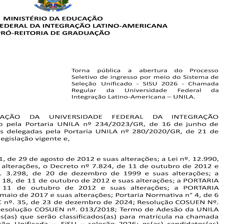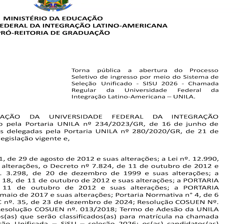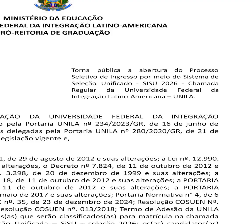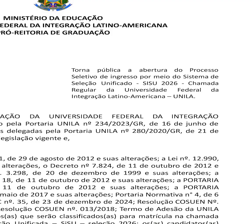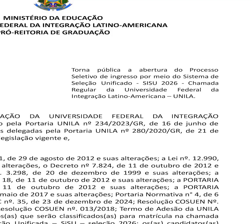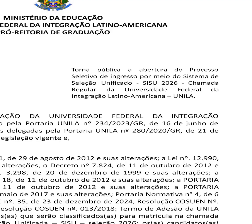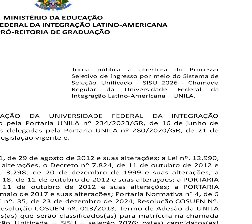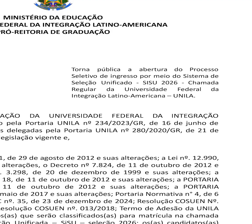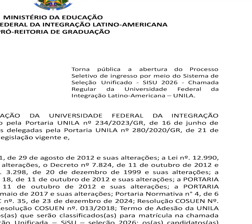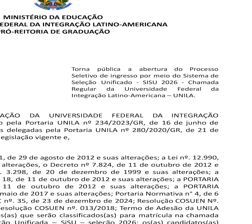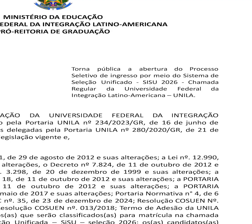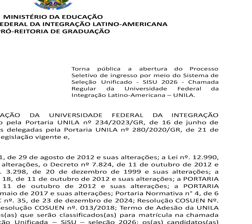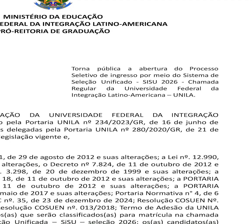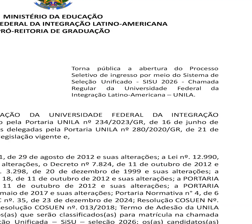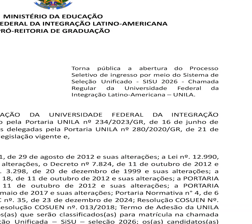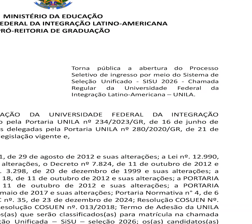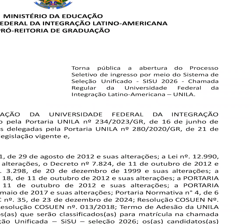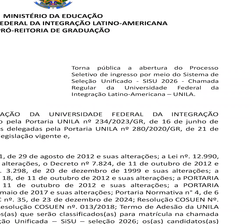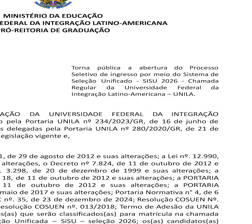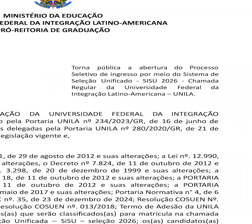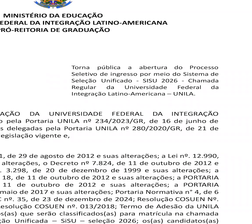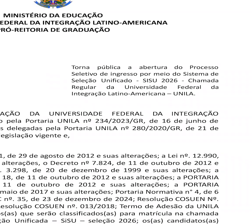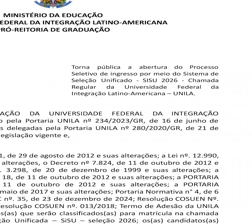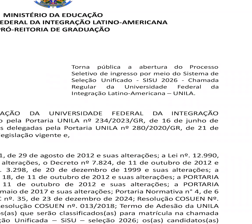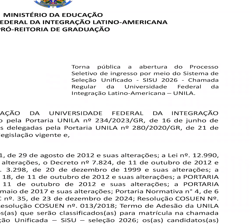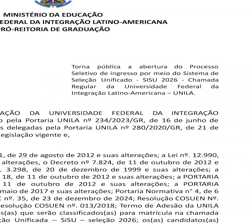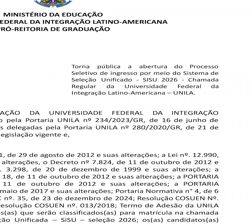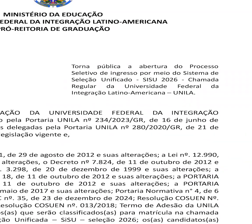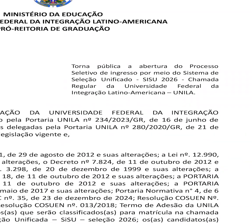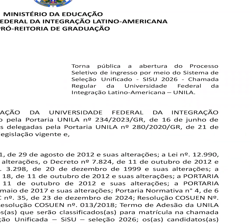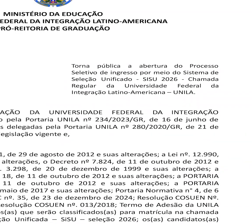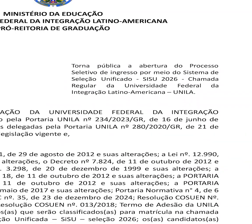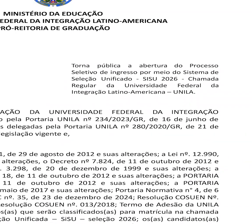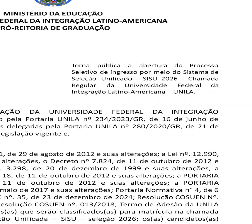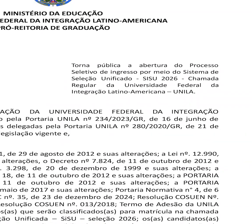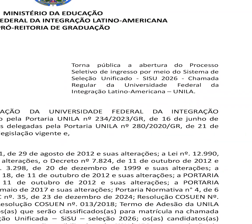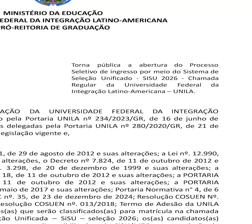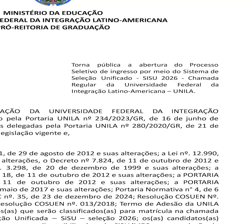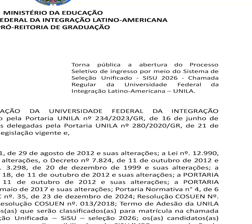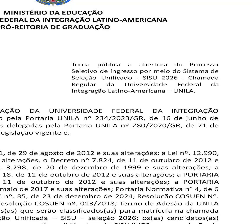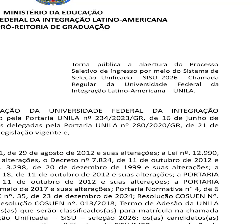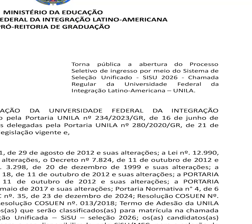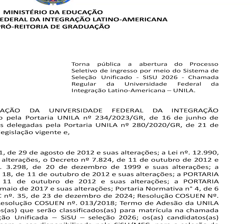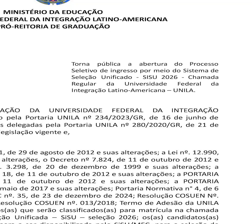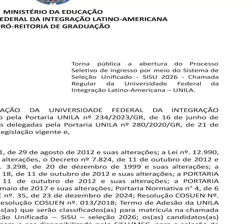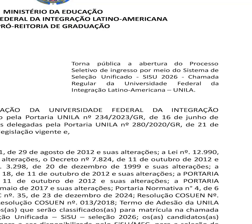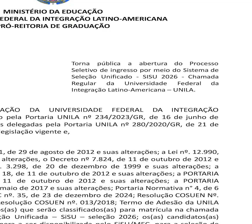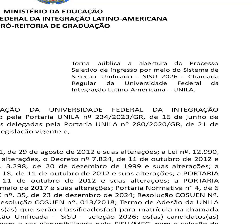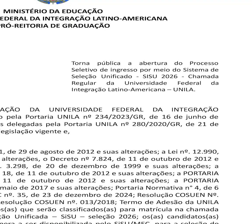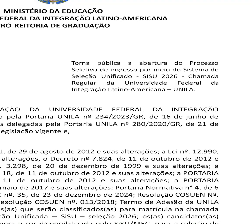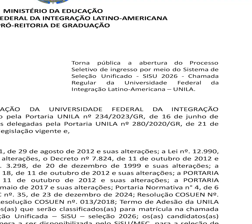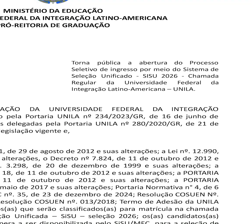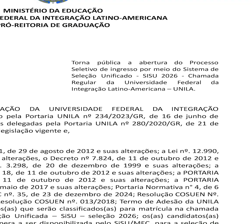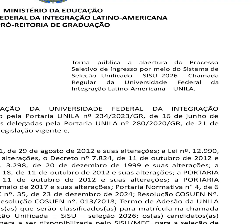280/2020/GR, de 21 de agosto de 2020, nos termos da legislação vigente e, considerando a Lei